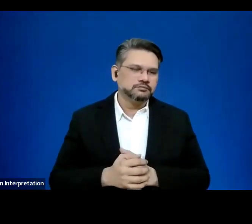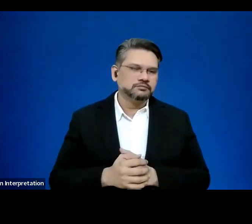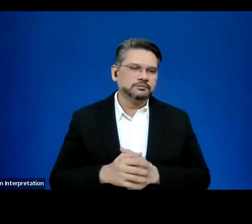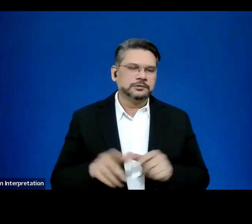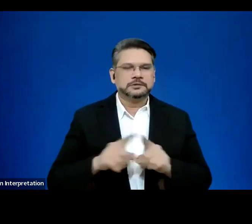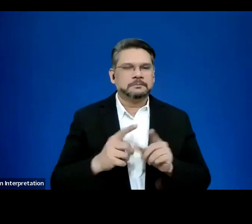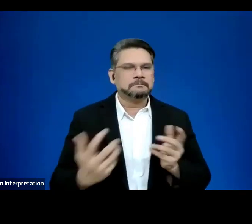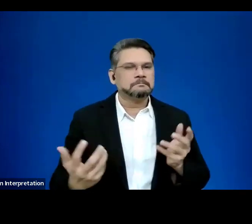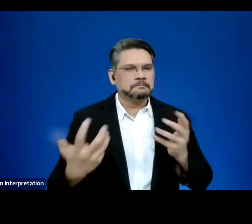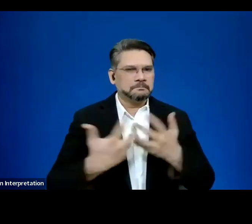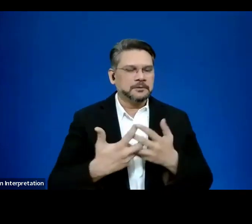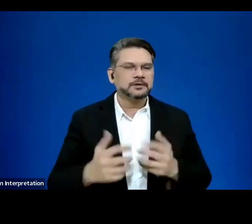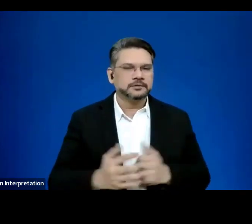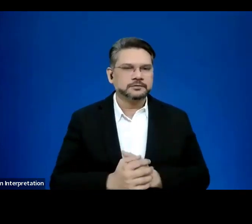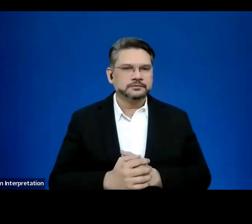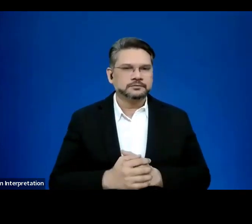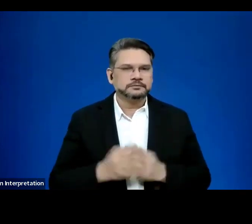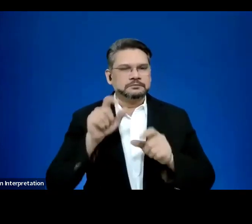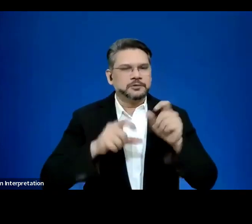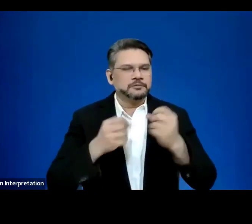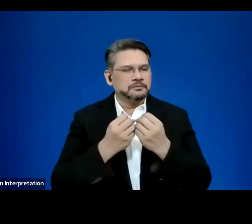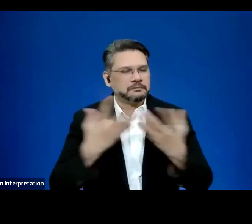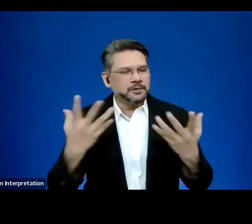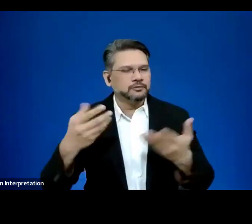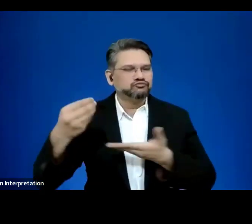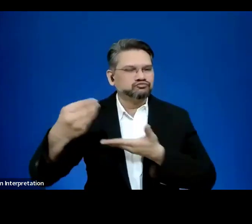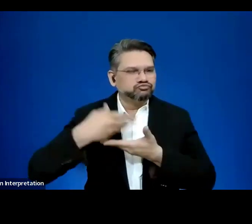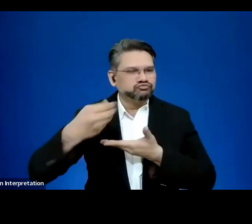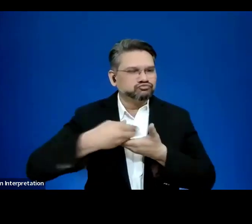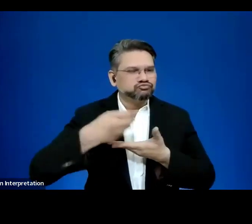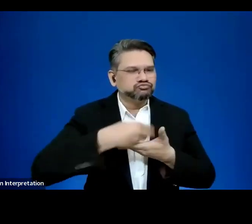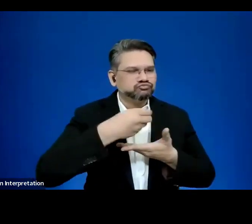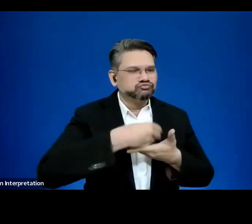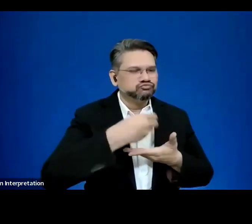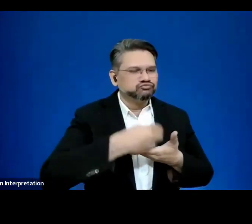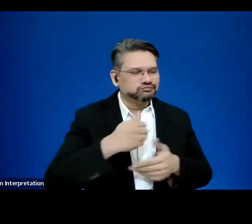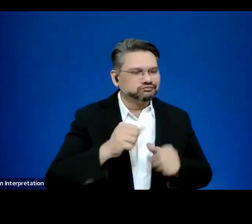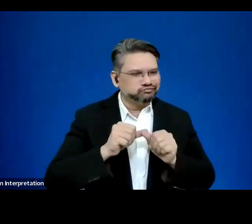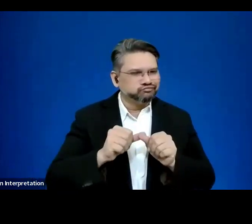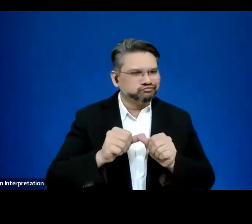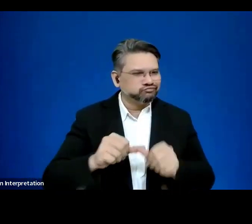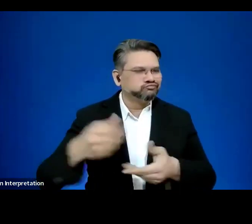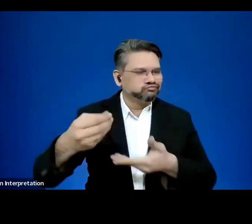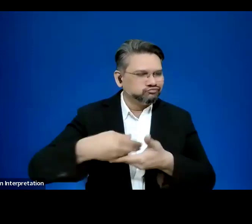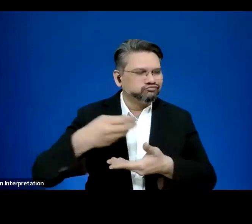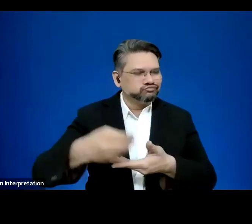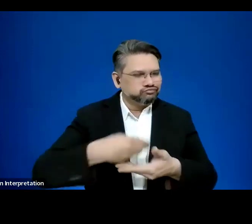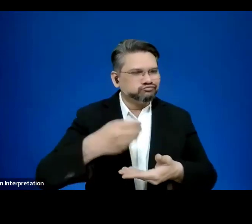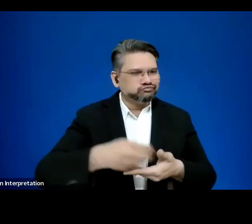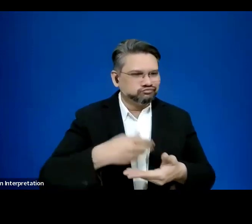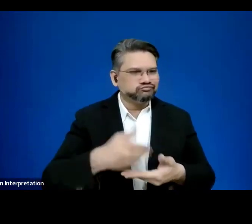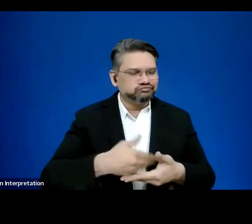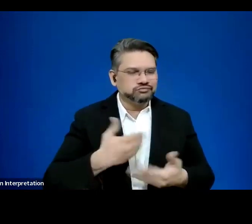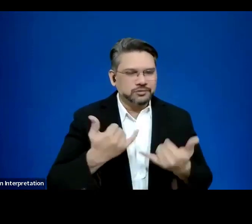就这个歌呢我想没办法展接他所有他做的为我们做的事